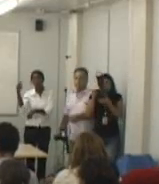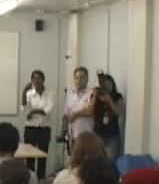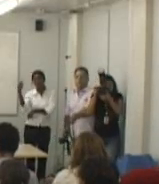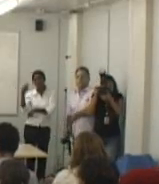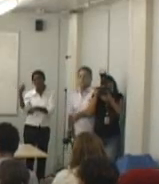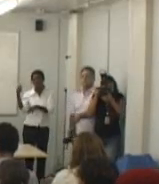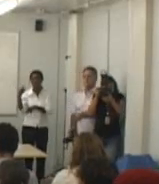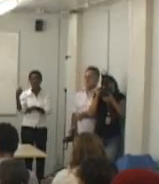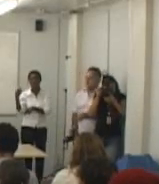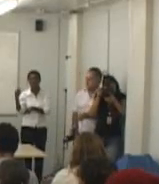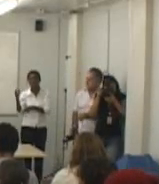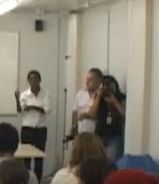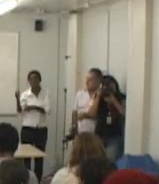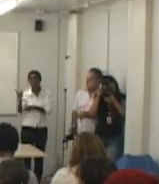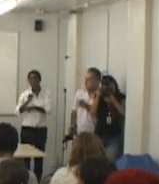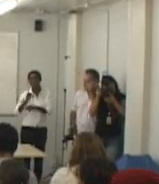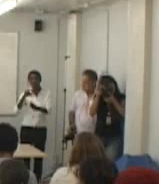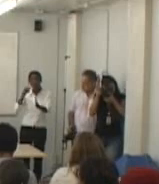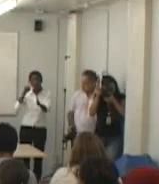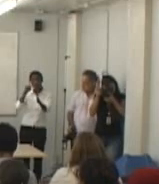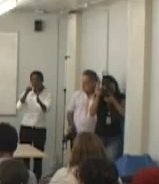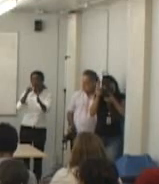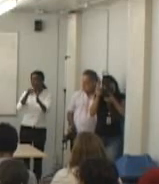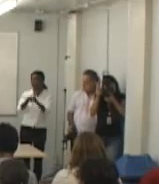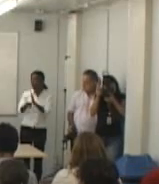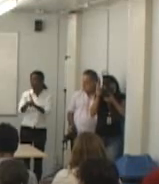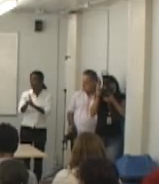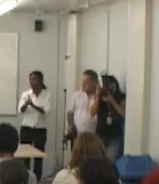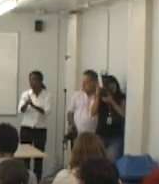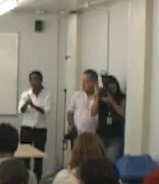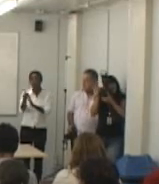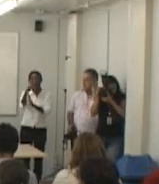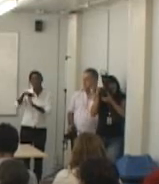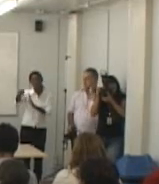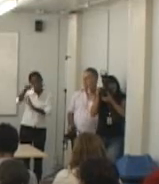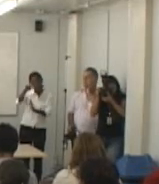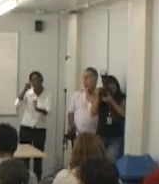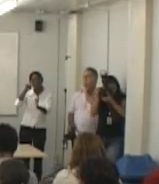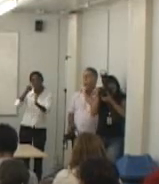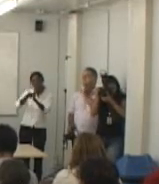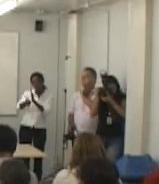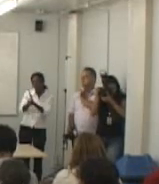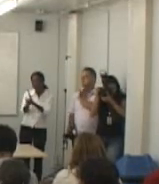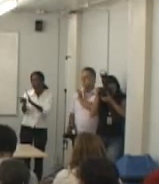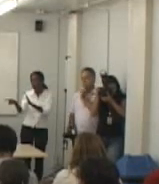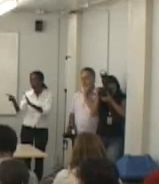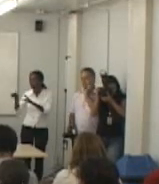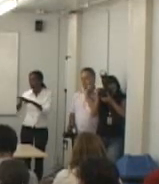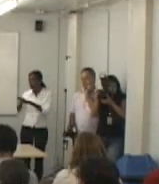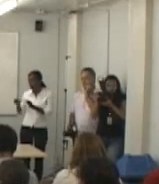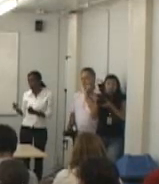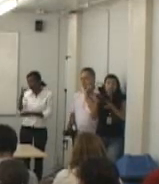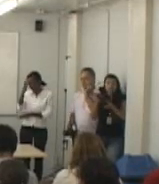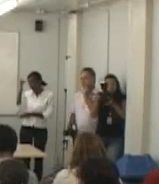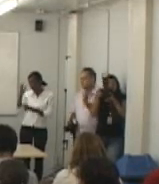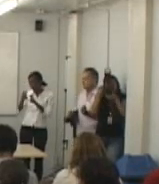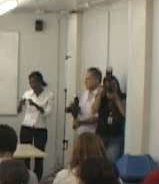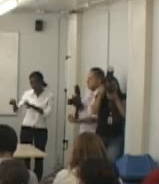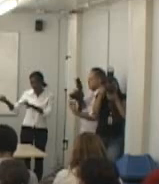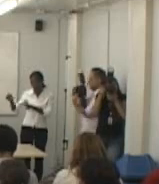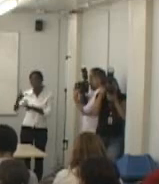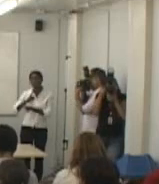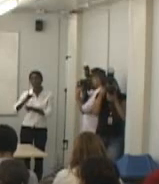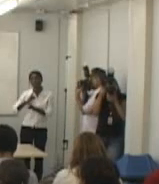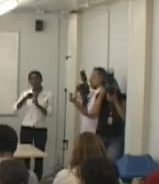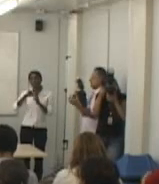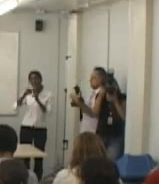tá haverá pergunta da de vocês da comunidade então haverá três perguntas serão em Três blocos